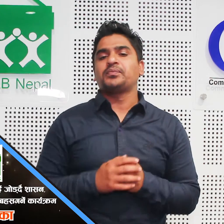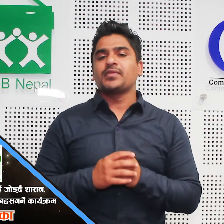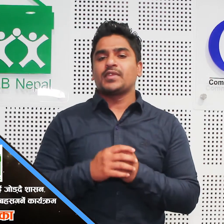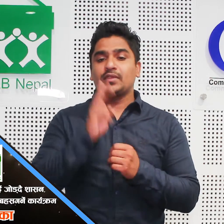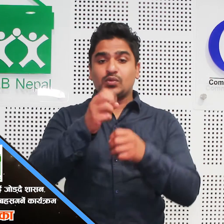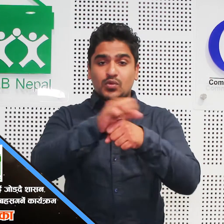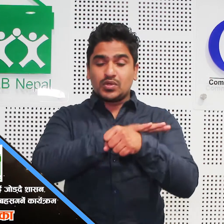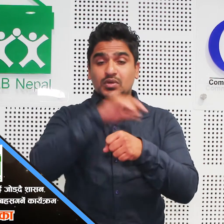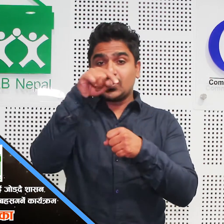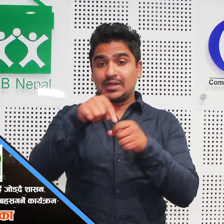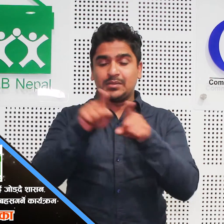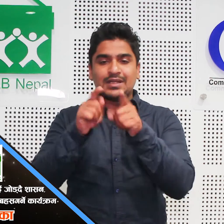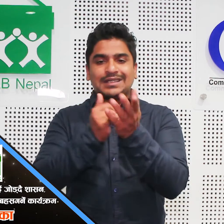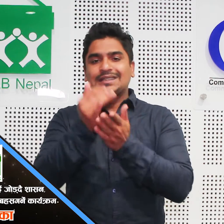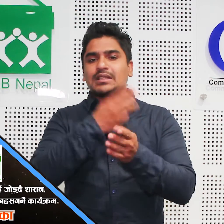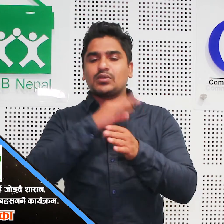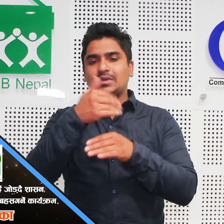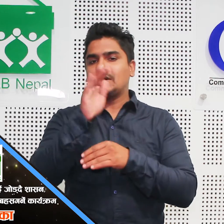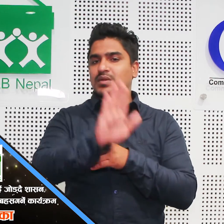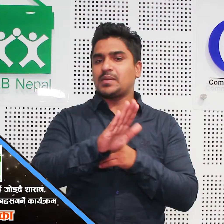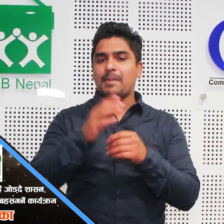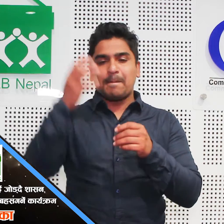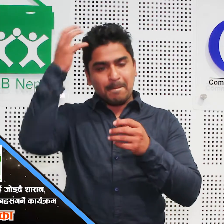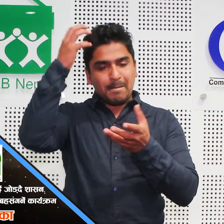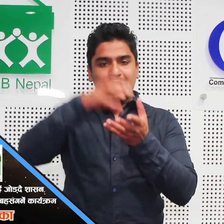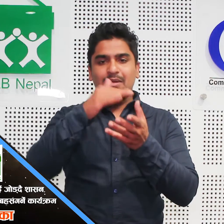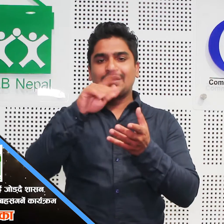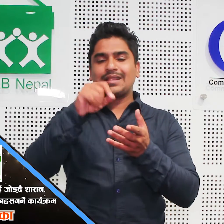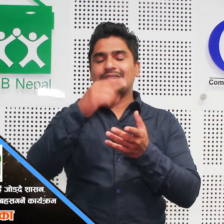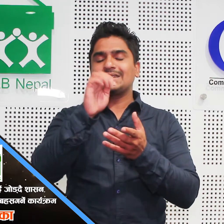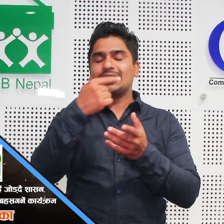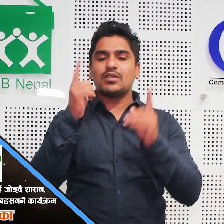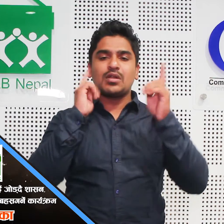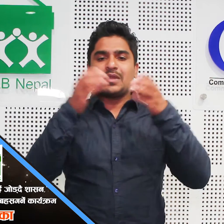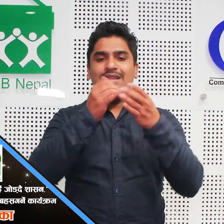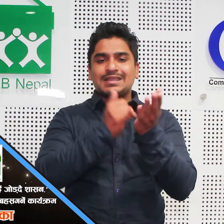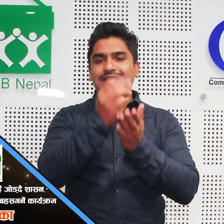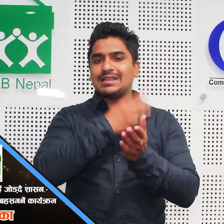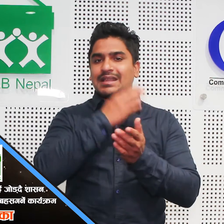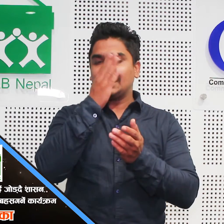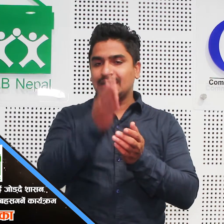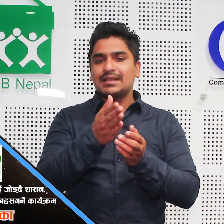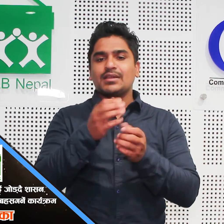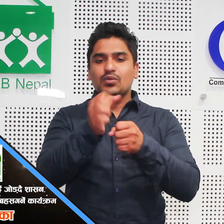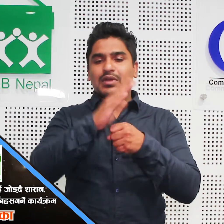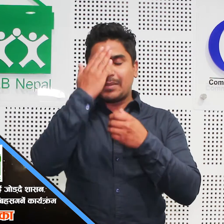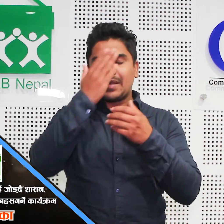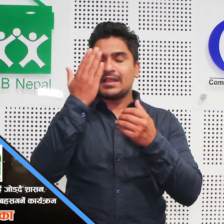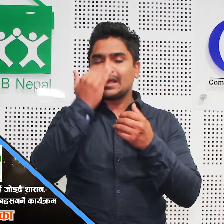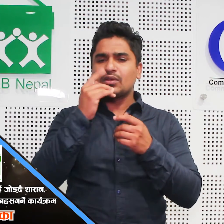असर अहिले पनि किसानहरूलाई छ। पाल्पाको तानसेन नगरपालिकाका किसानले कोरोना महामारीका कारण कस्ता समस्या